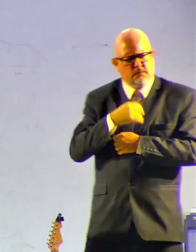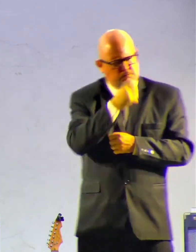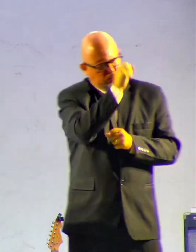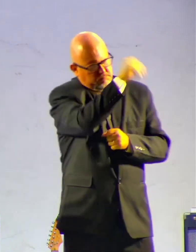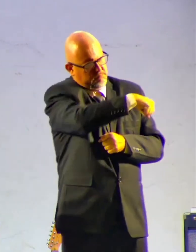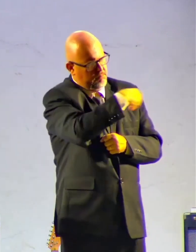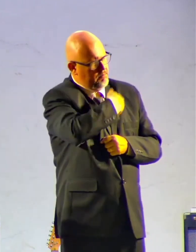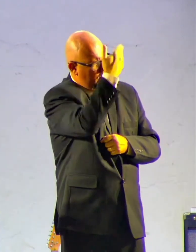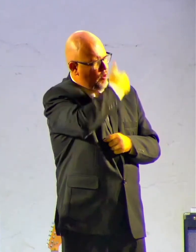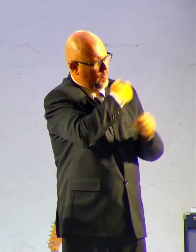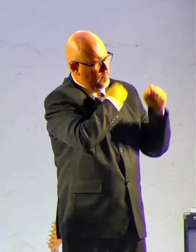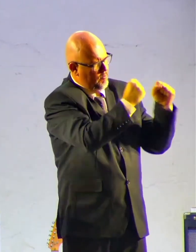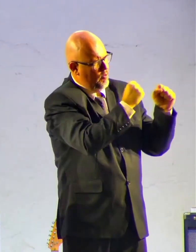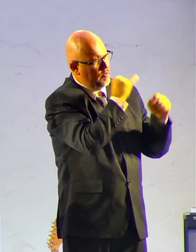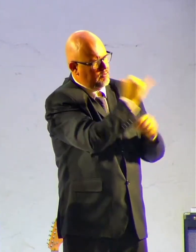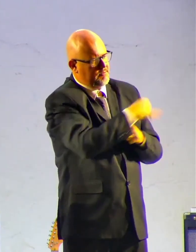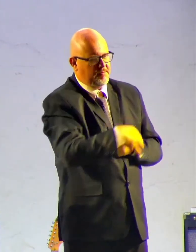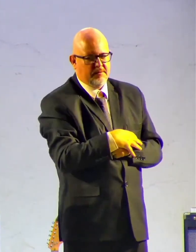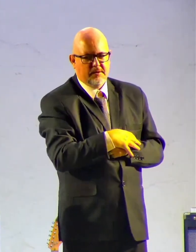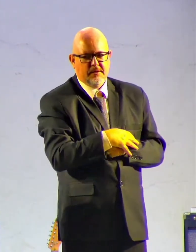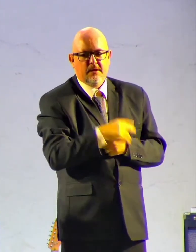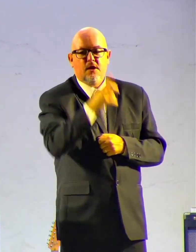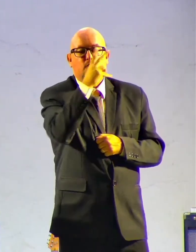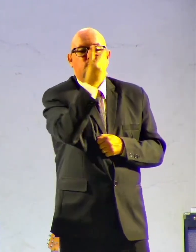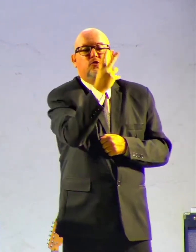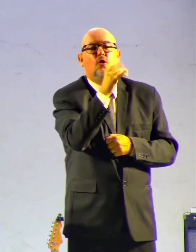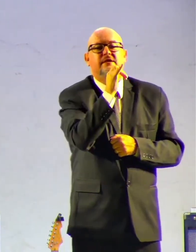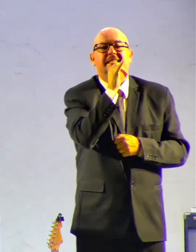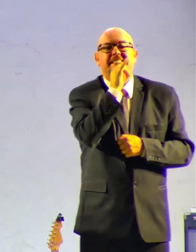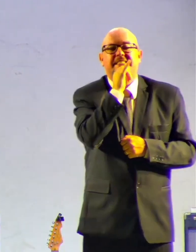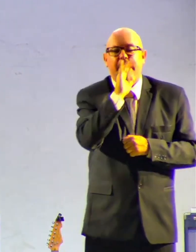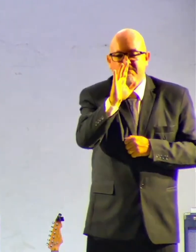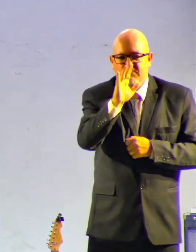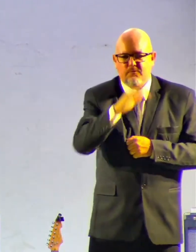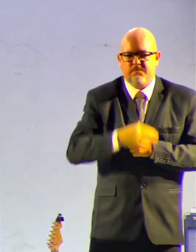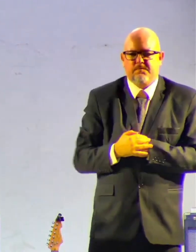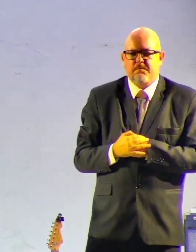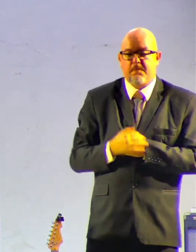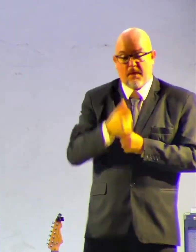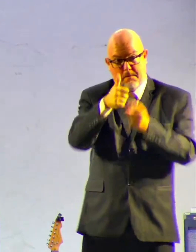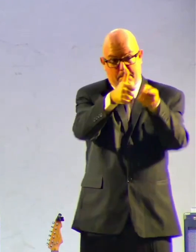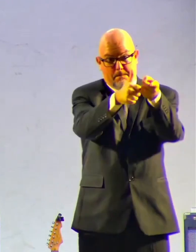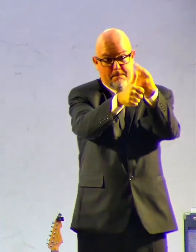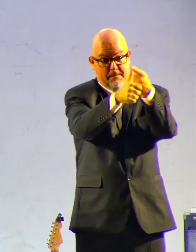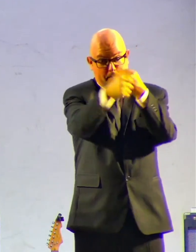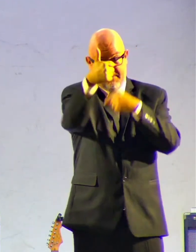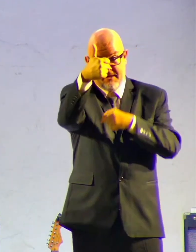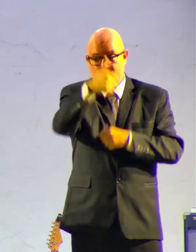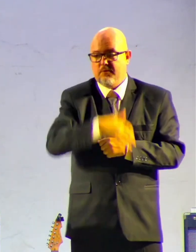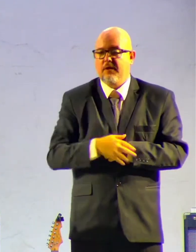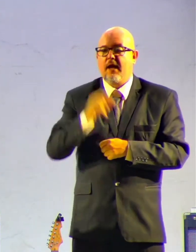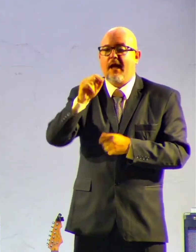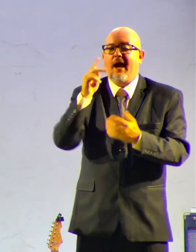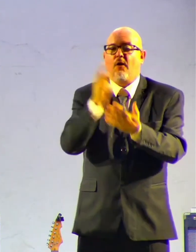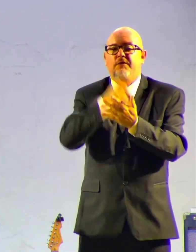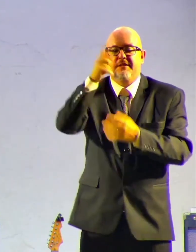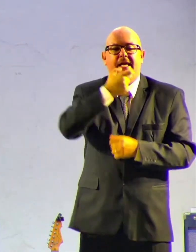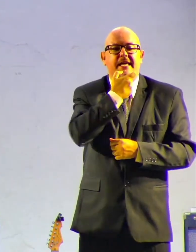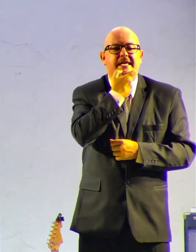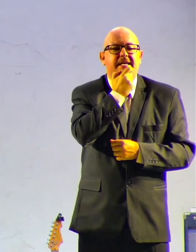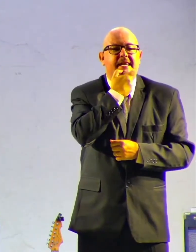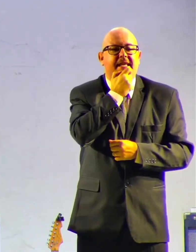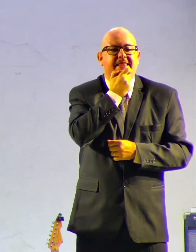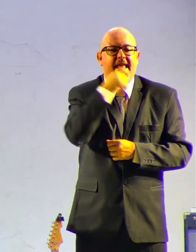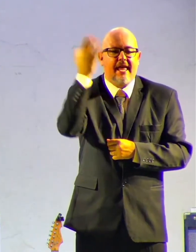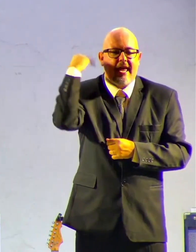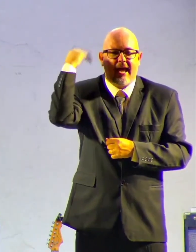sim. E eu dei para ela 2 exemplos. O primeiro deles, o que aconteceu na Inglaterra